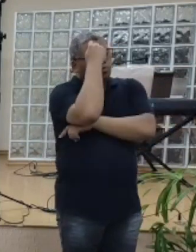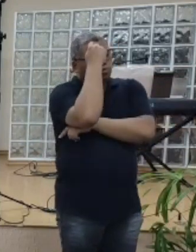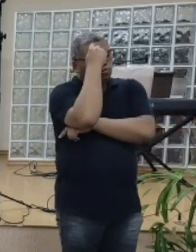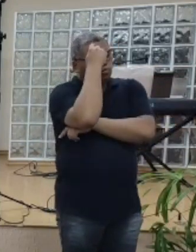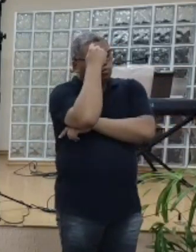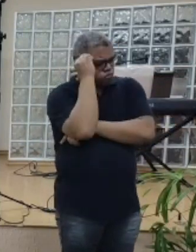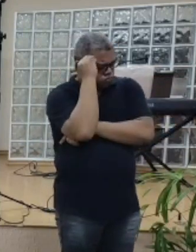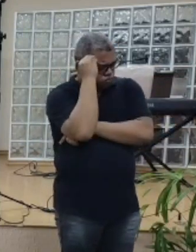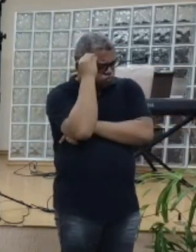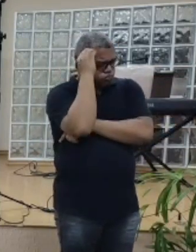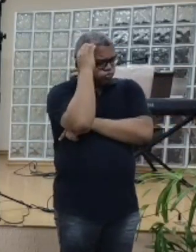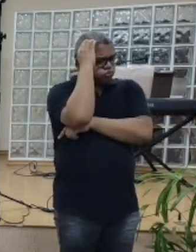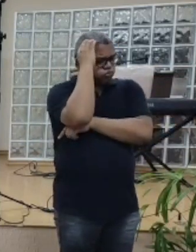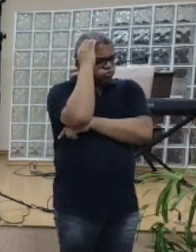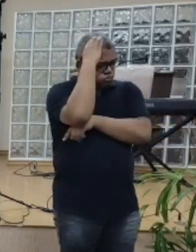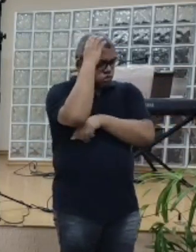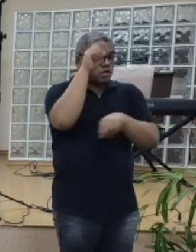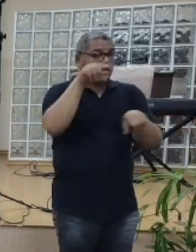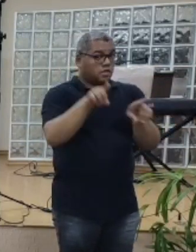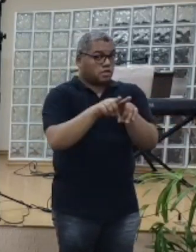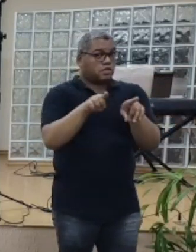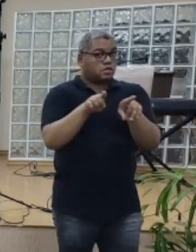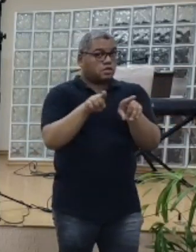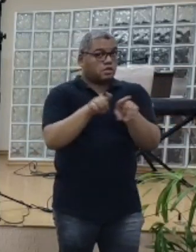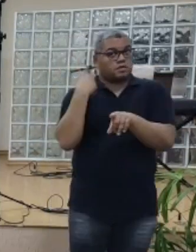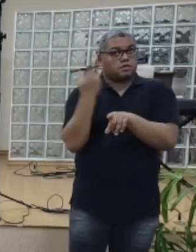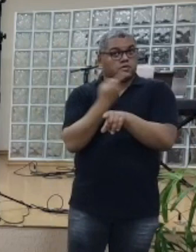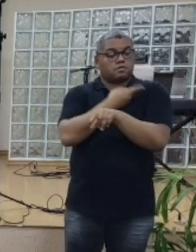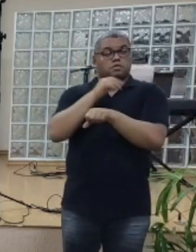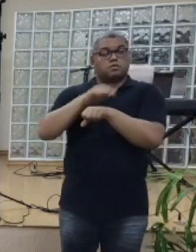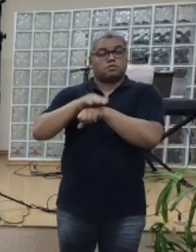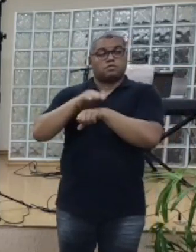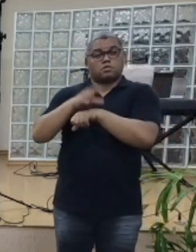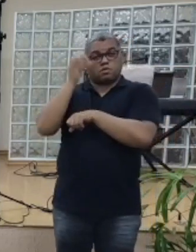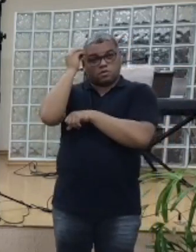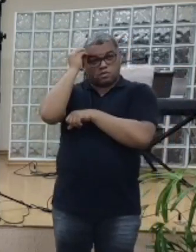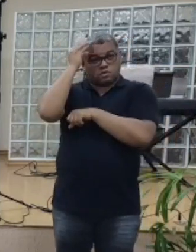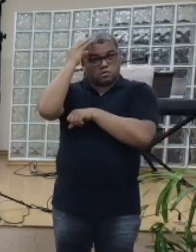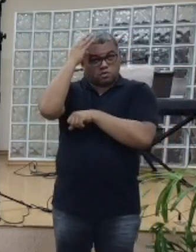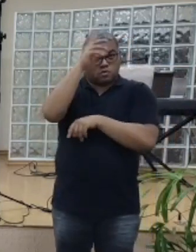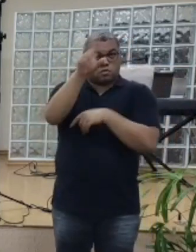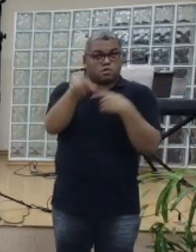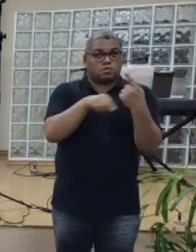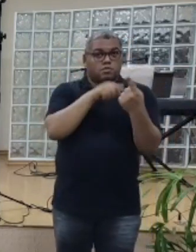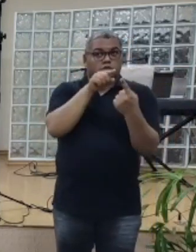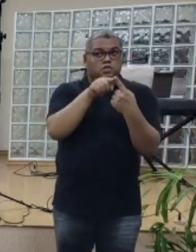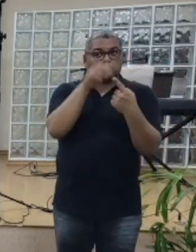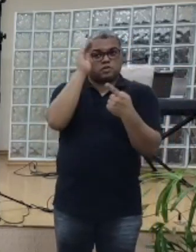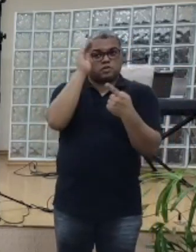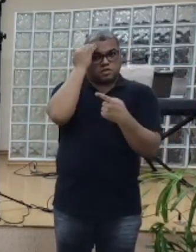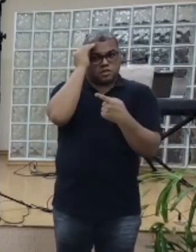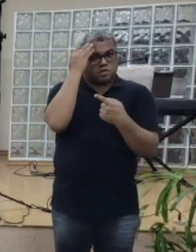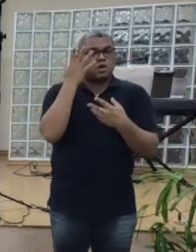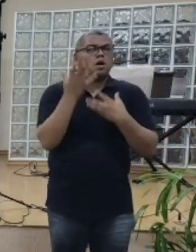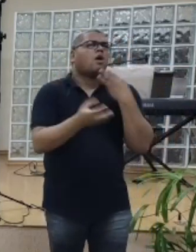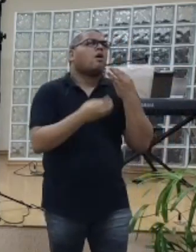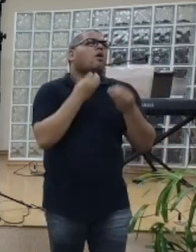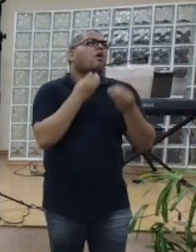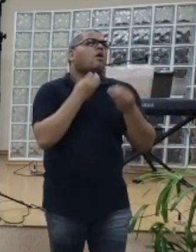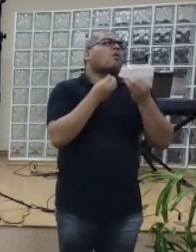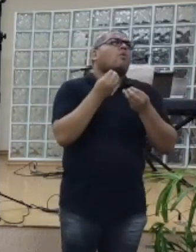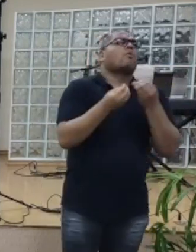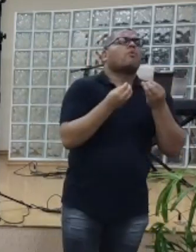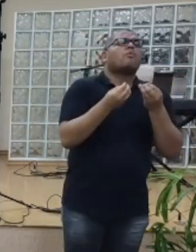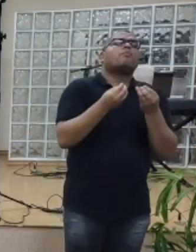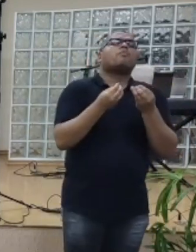crentes à reflexão, que também nos levam à reflexão hoje, era para entender como é que iniciou a nossa